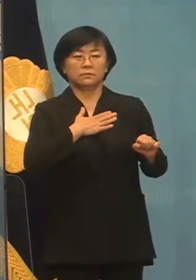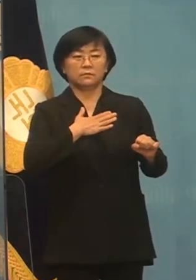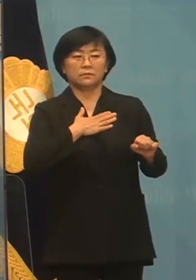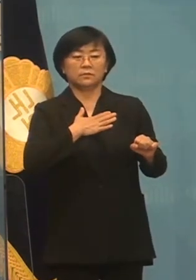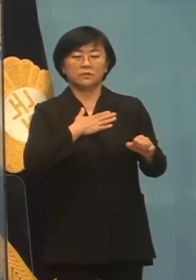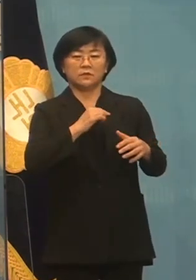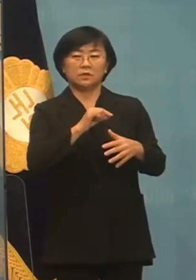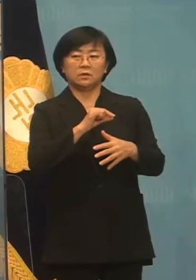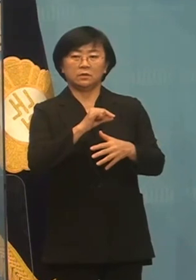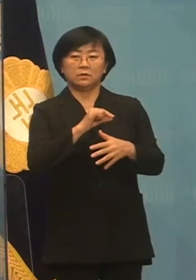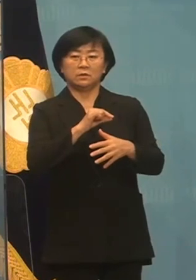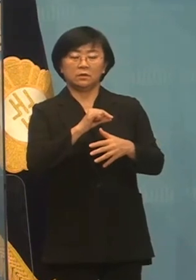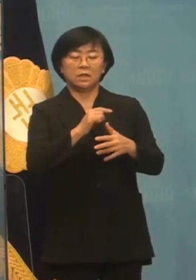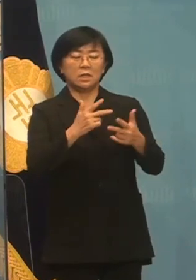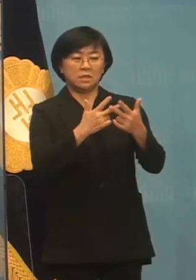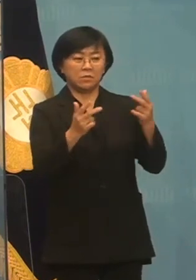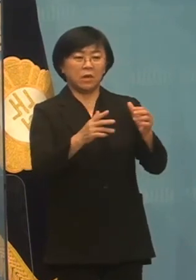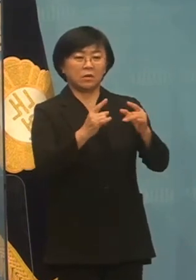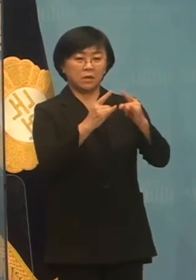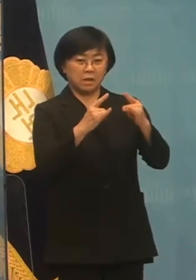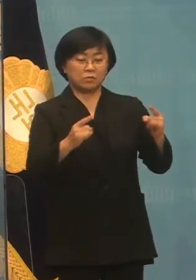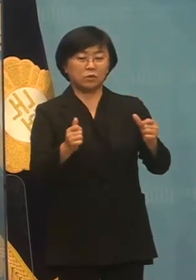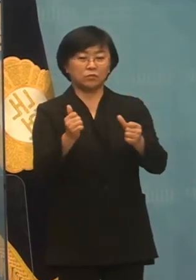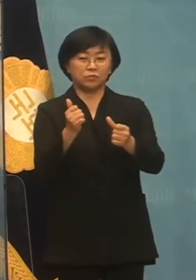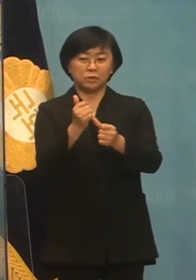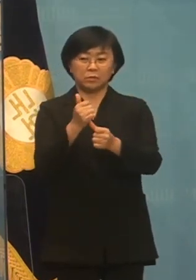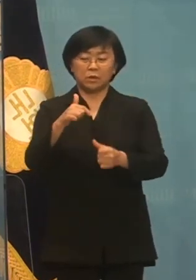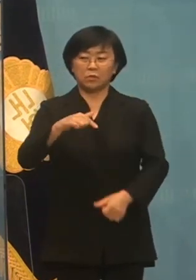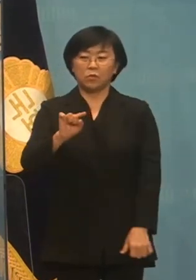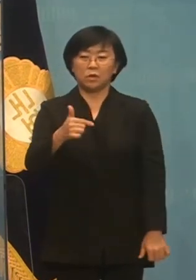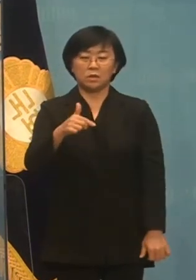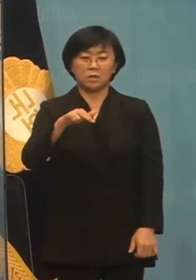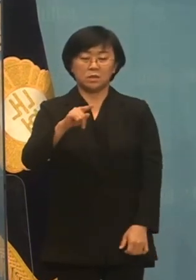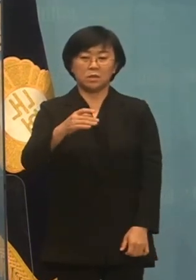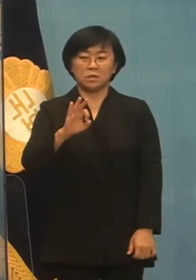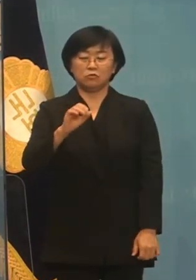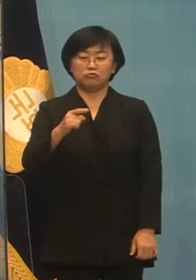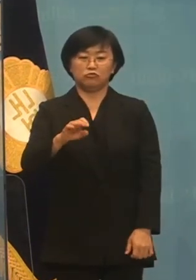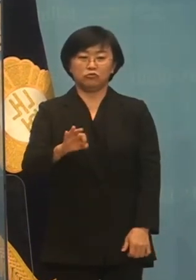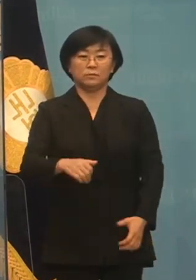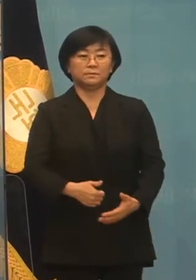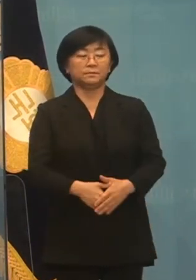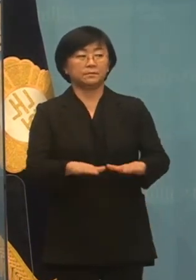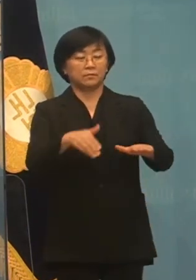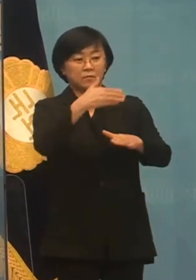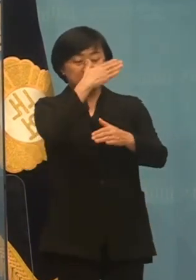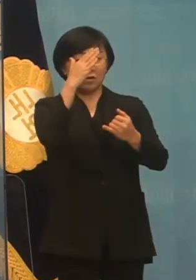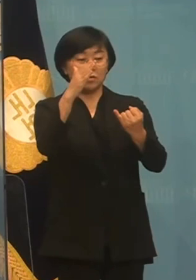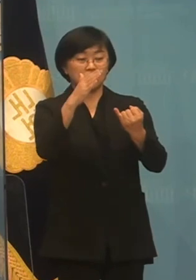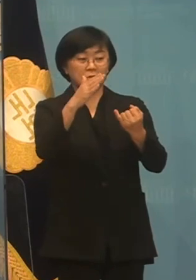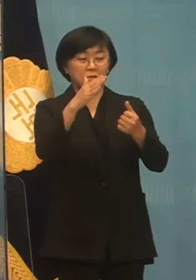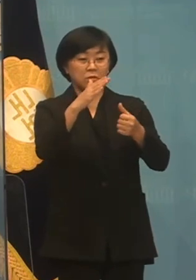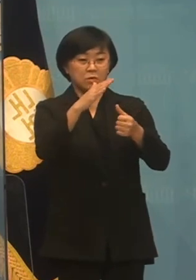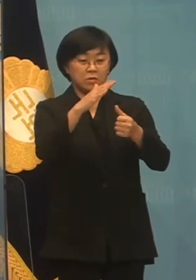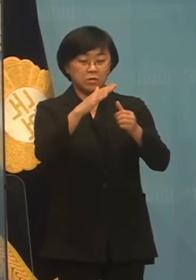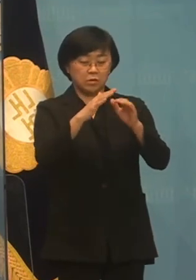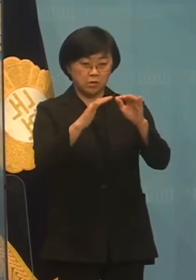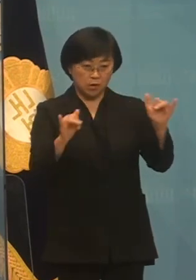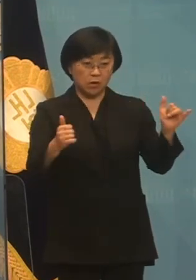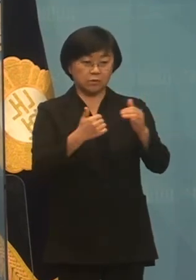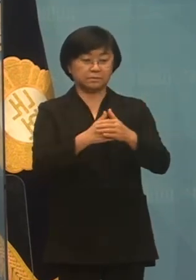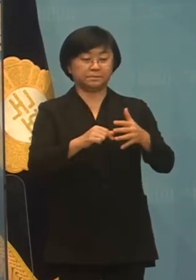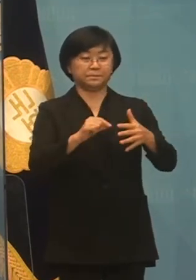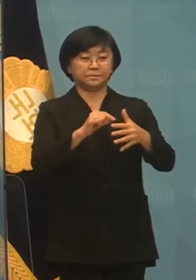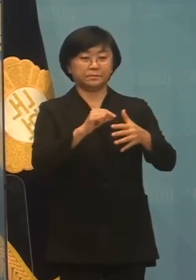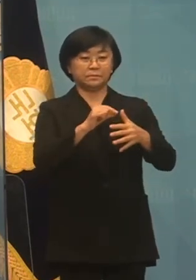총괄을 맡은 이재명 행정부 부대변인 권시웅이라고 합니다. 오늘 이제 청년 플랫폼에서 첫 번째 프로젝트를